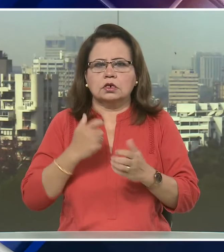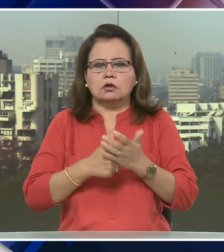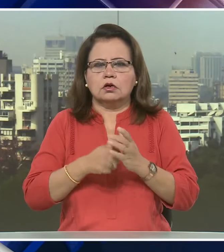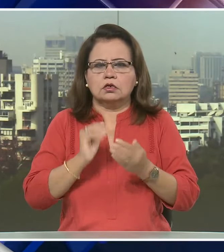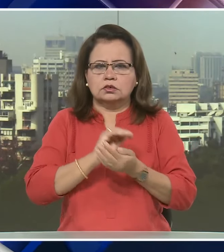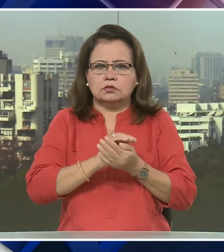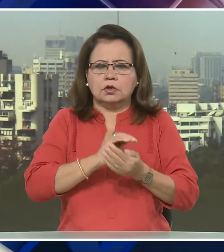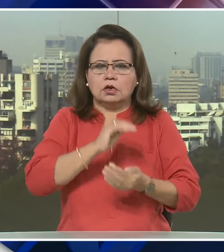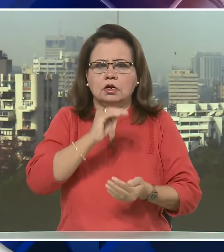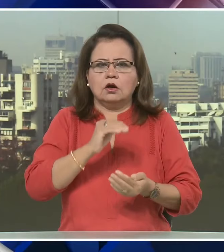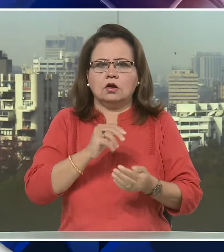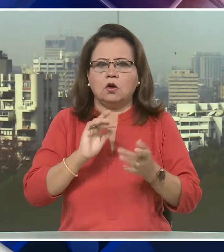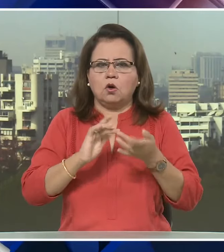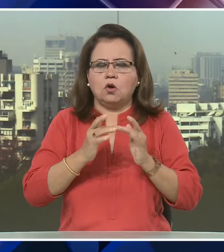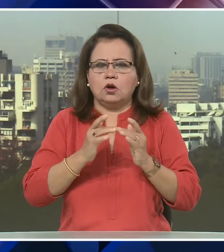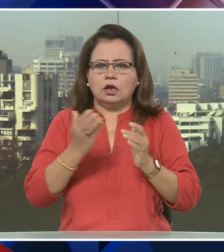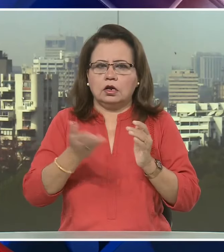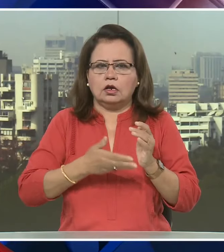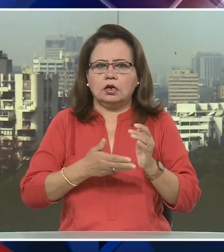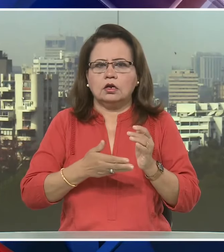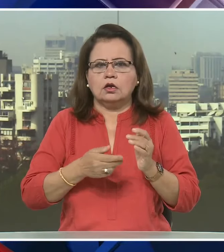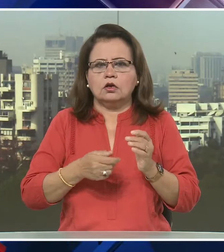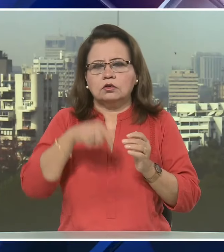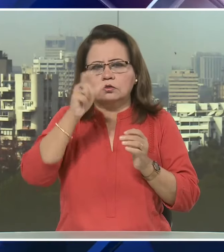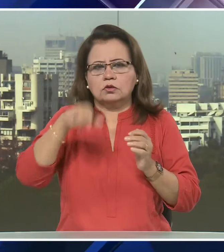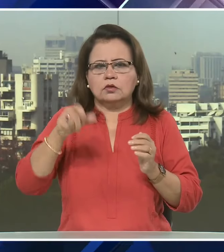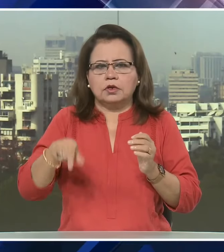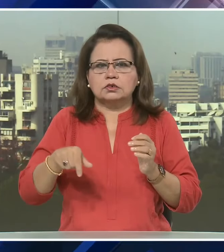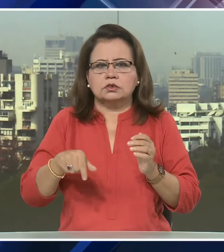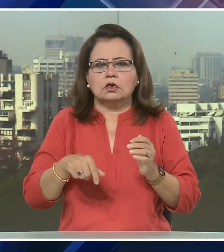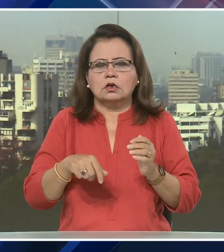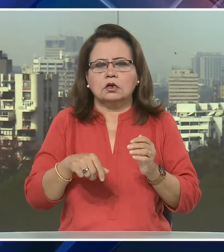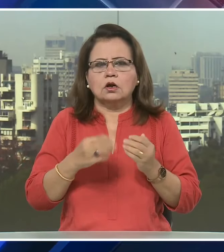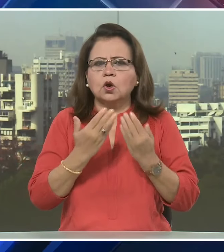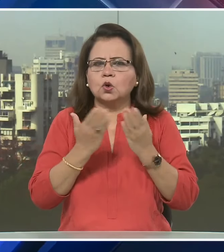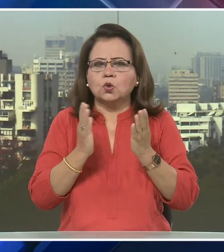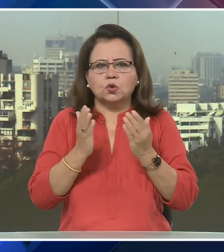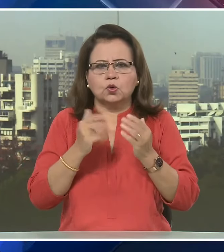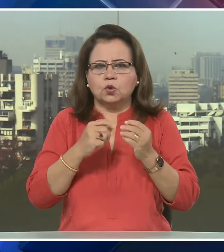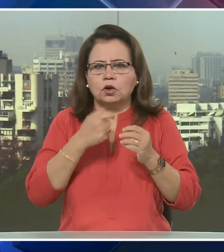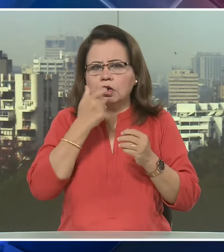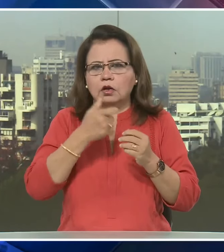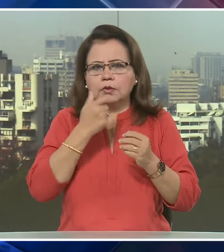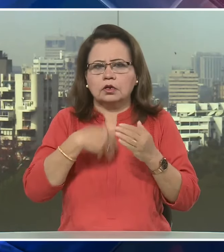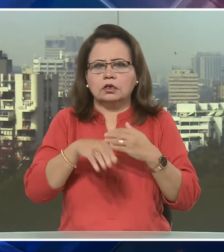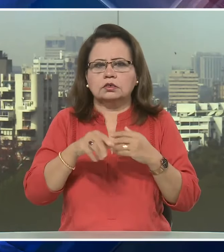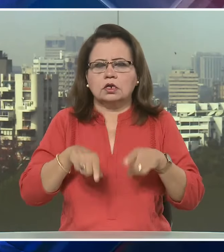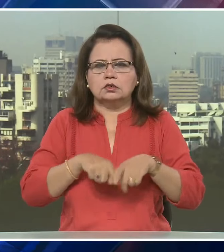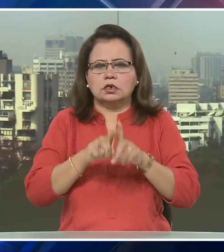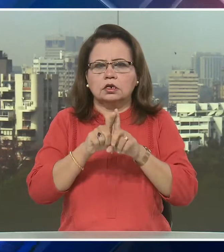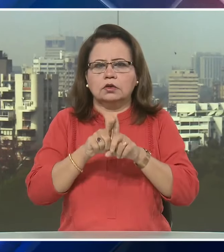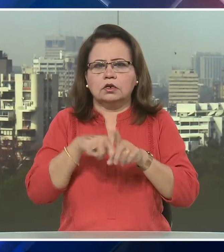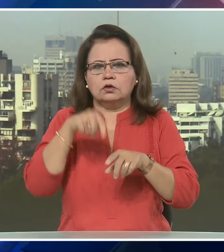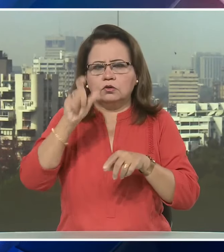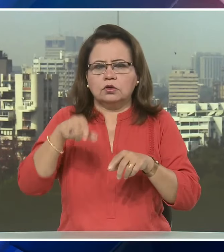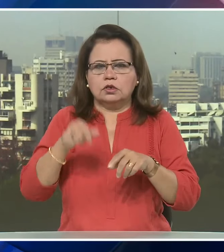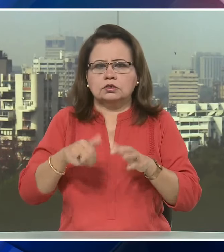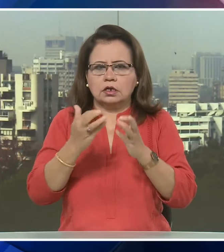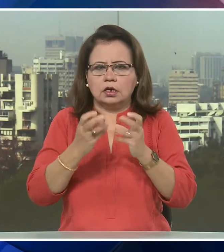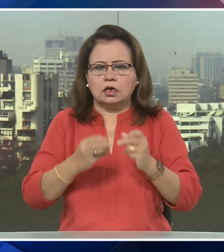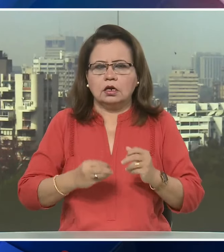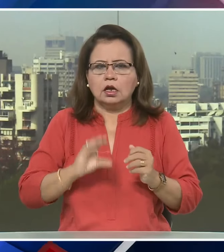राशि जमा करने का ऑनलाइन विकल्प होगा। उम्मीदवारों के पास डोर टू डोर कैंपेन करने के लिए साथ जाने वाले